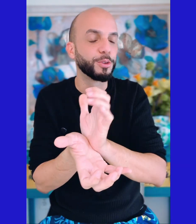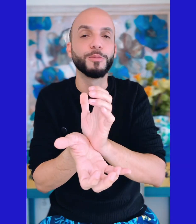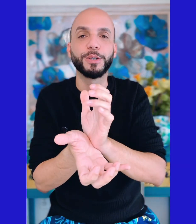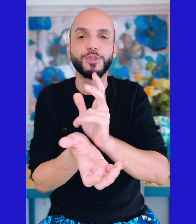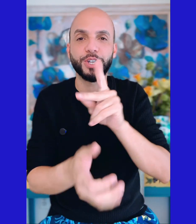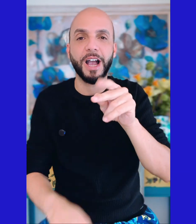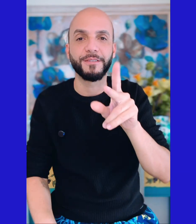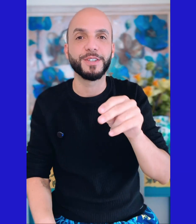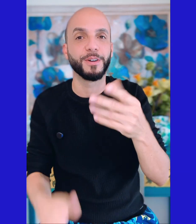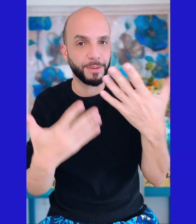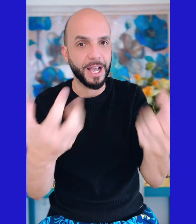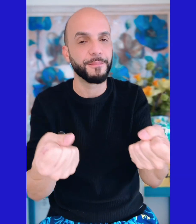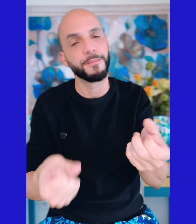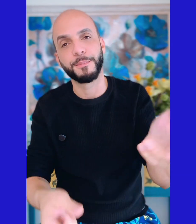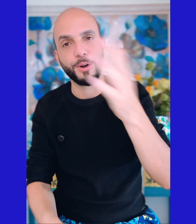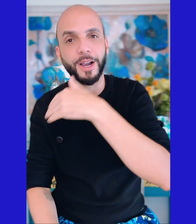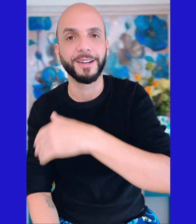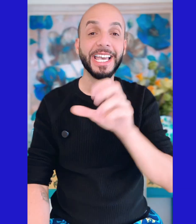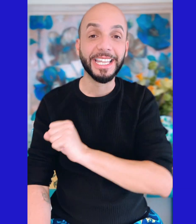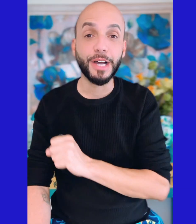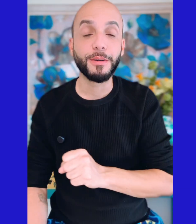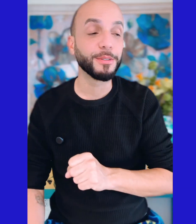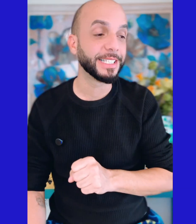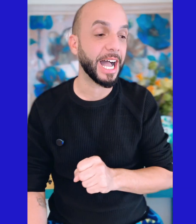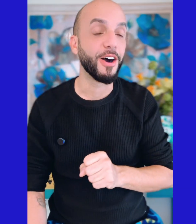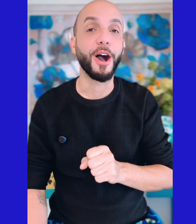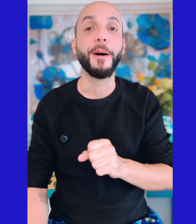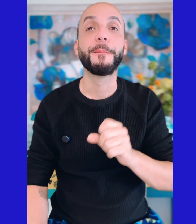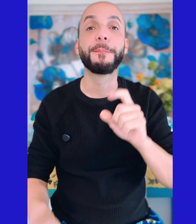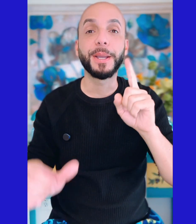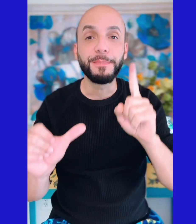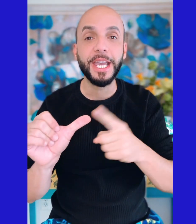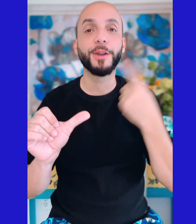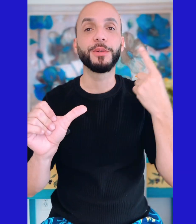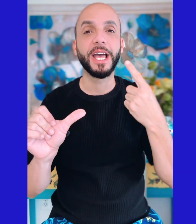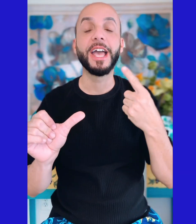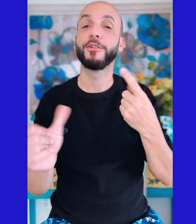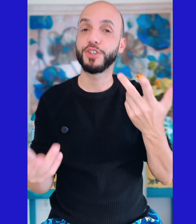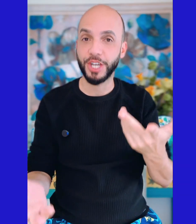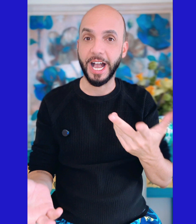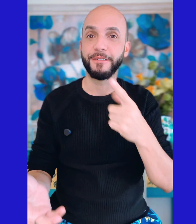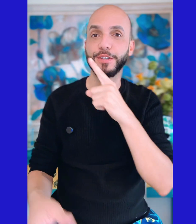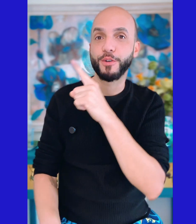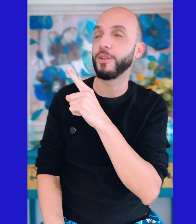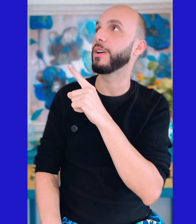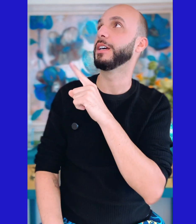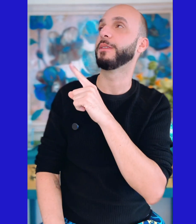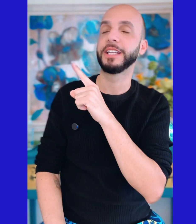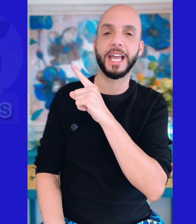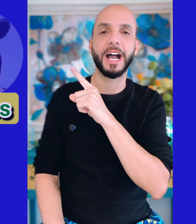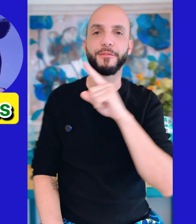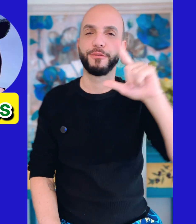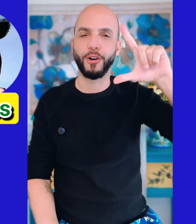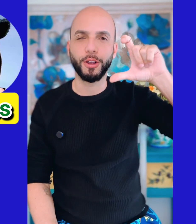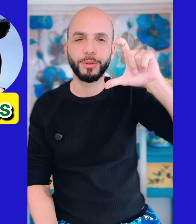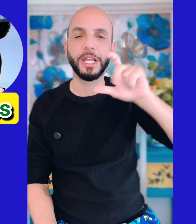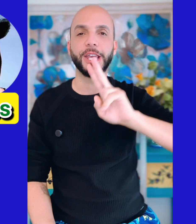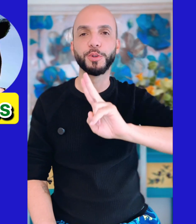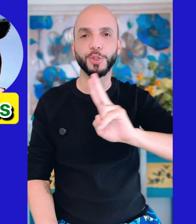turma do Chaves? Vamos lá? Bora. Então vamos lá. Ó, primeiro, né, é o Chaves. Eu vou colocando aí, né, a foto, né, e o